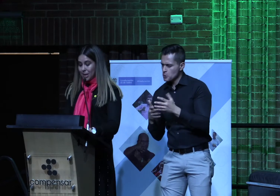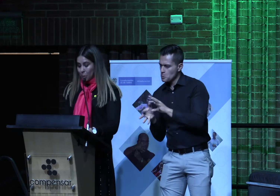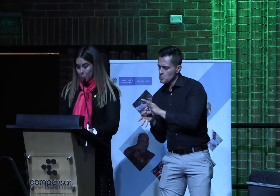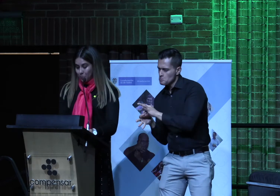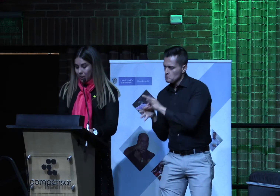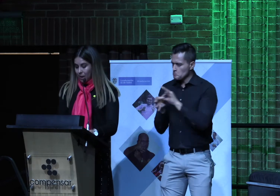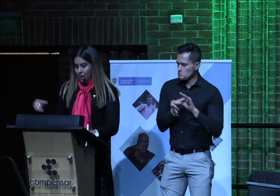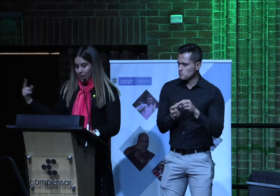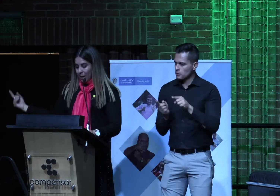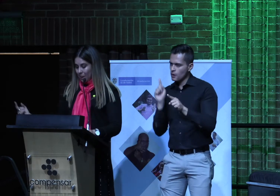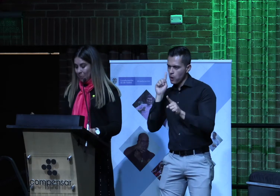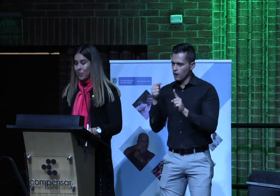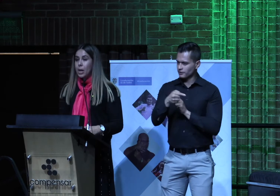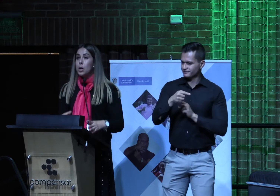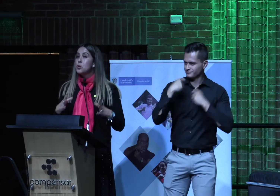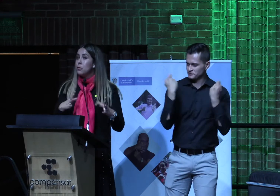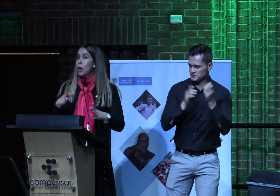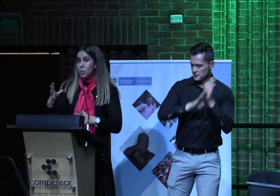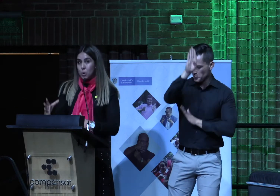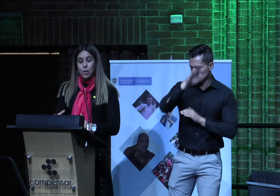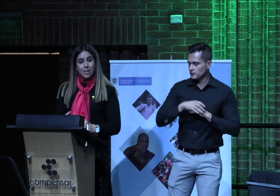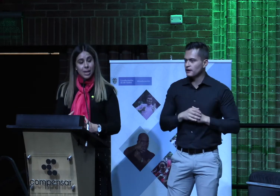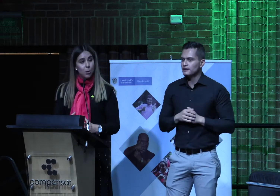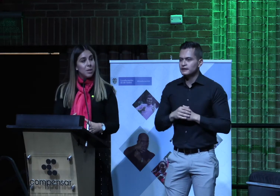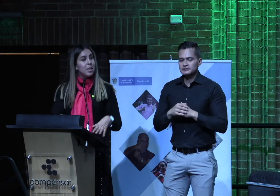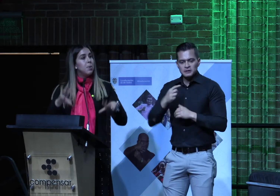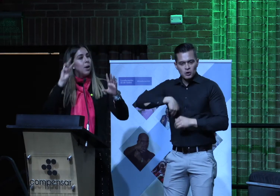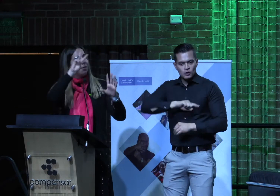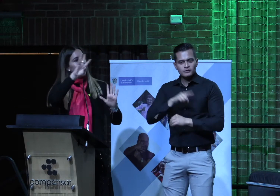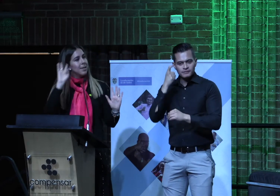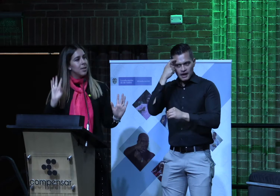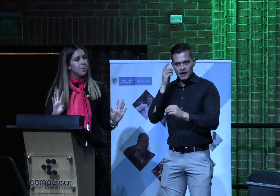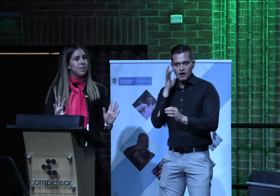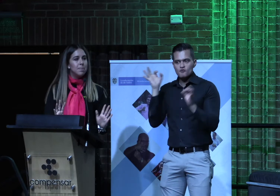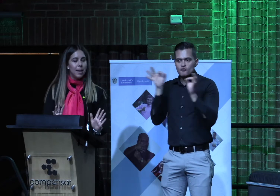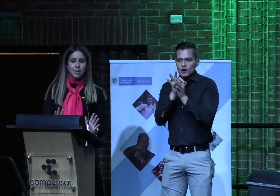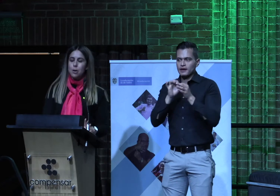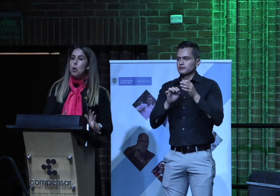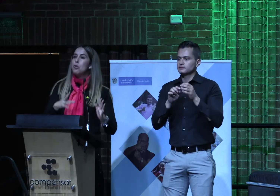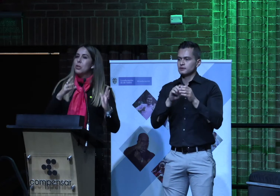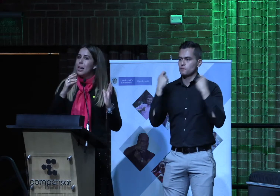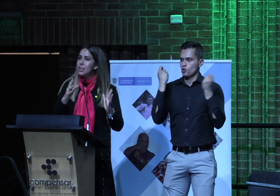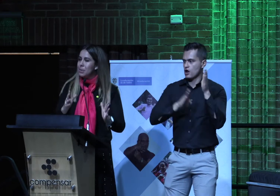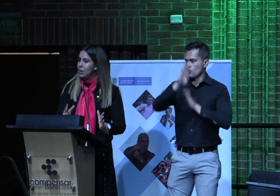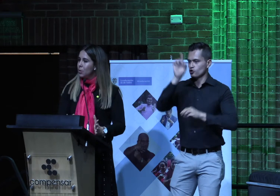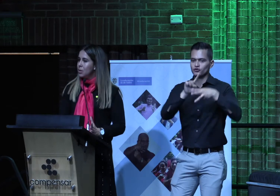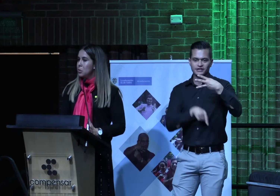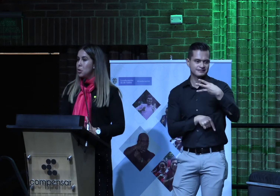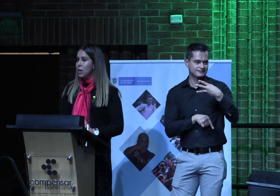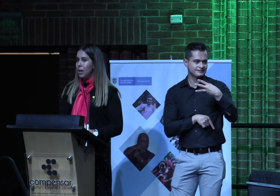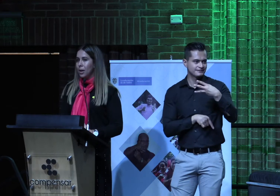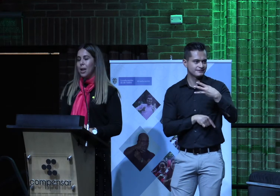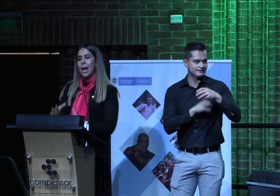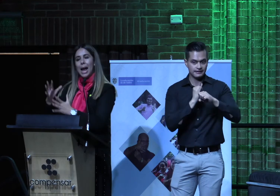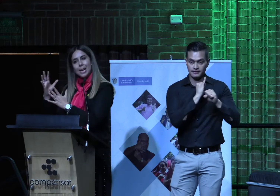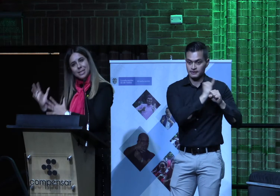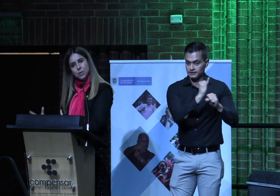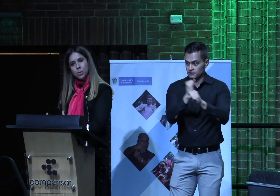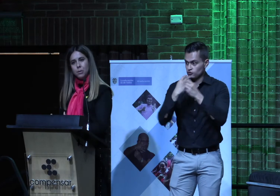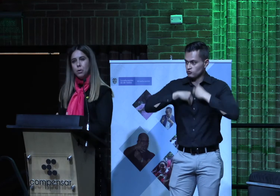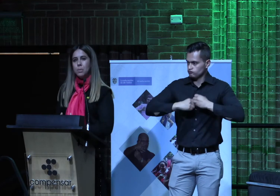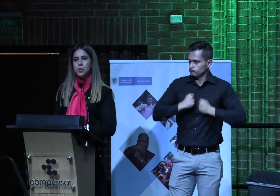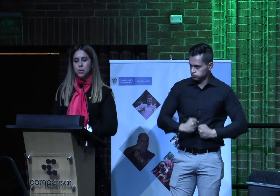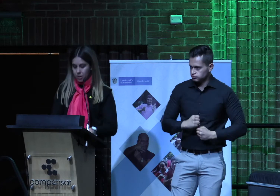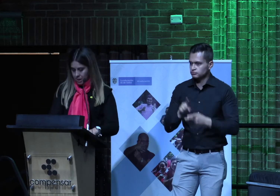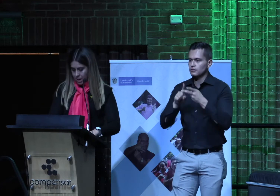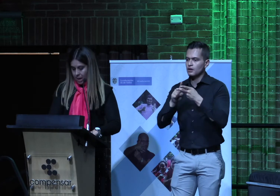promoción y desarrollo, nos enfocamos, como les decía en un principio, en 3 áreas principales: fortalecimiento institucional,